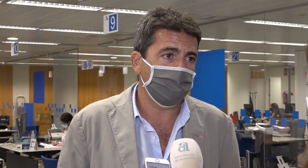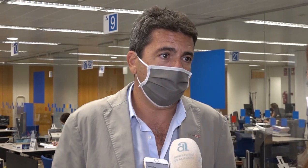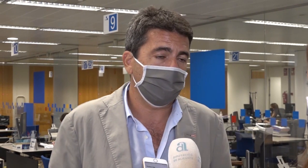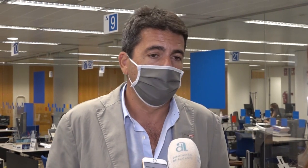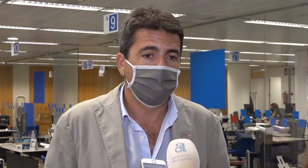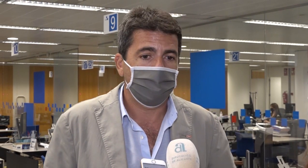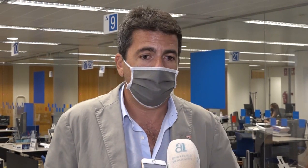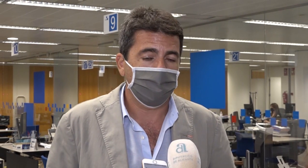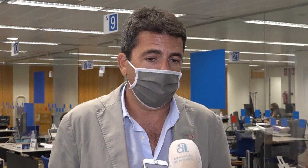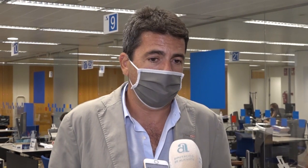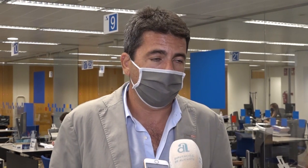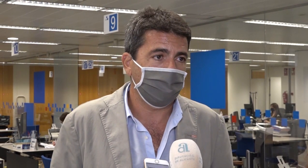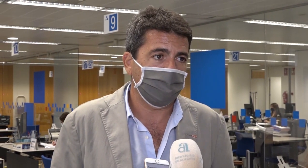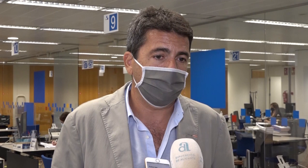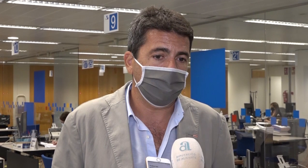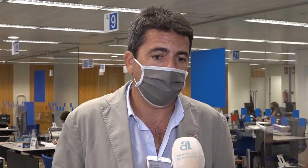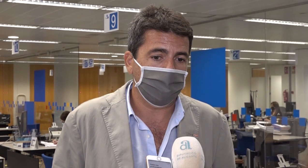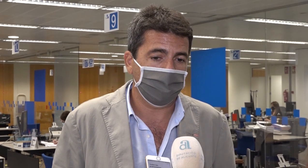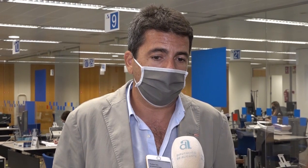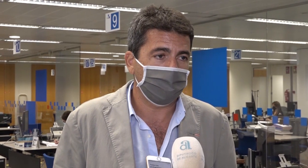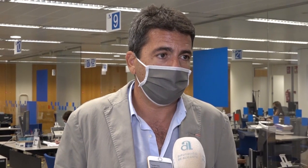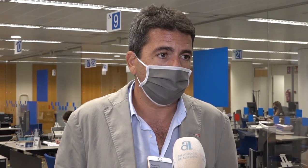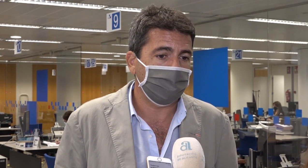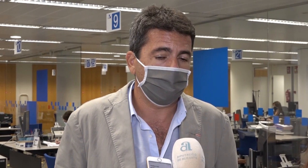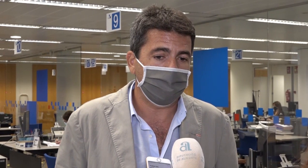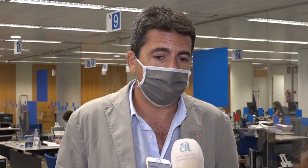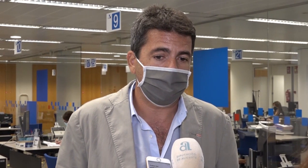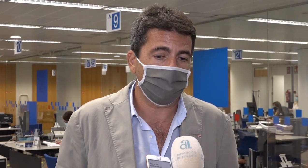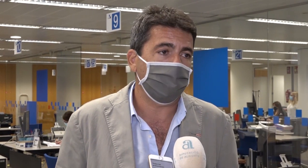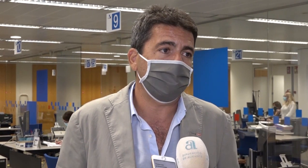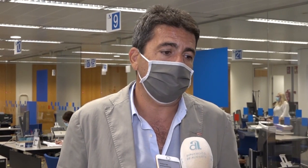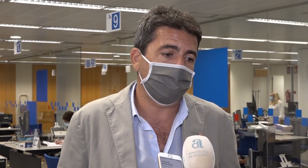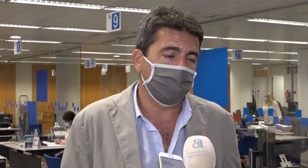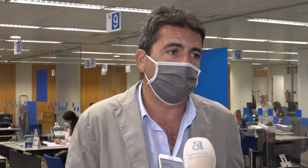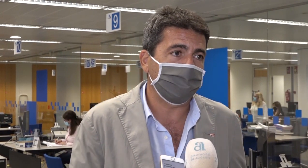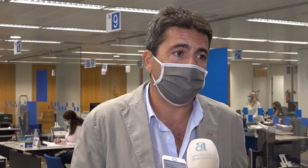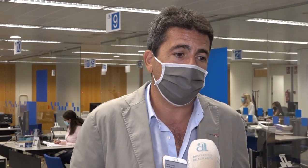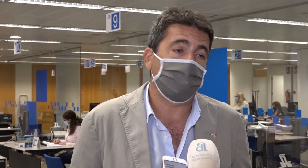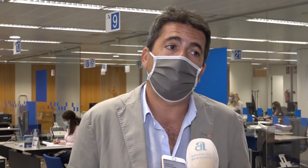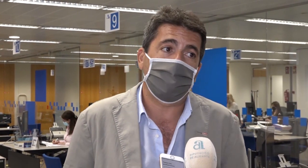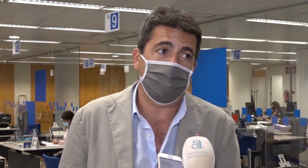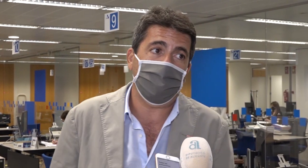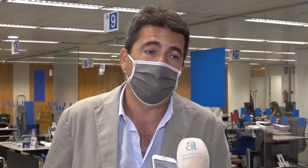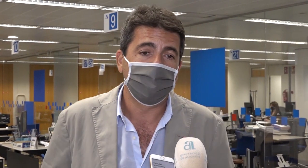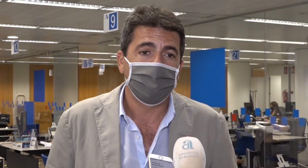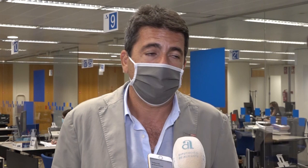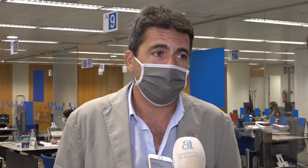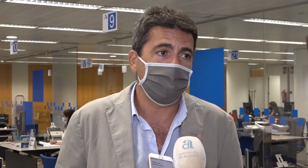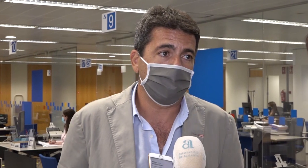personas sordas de la provincia de Alicante, lo que nos estamos dando cuenta es que no solamente está la gestión telemática, sino también lo presencial que se había